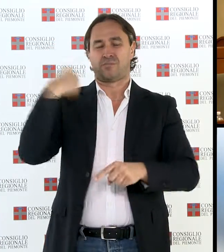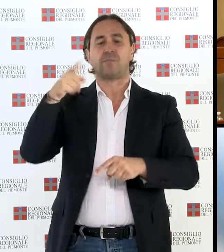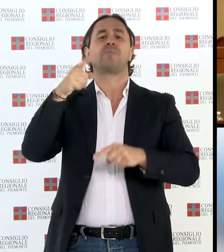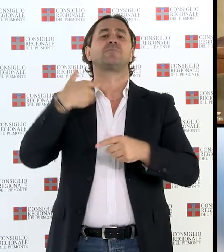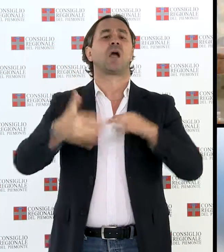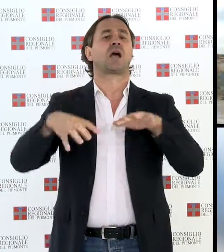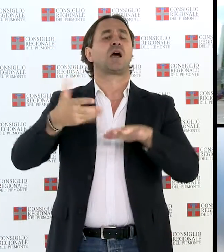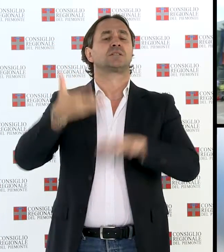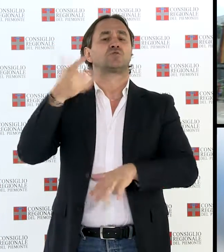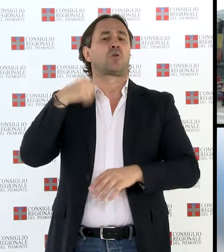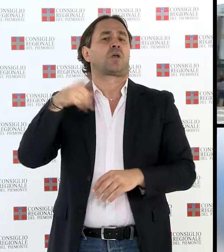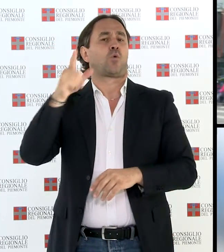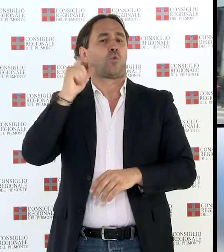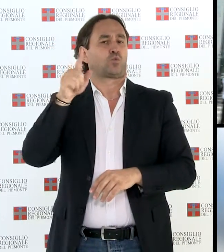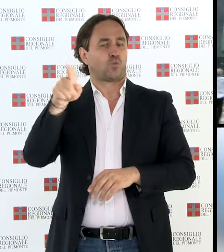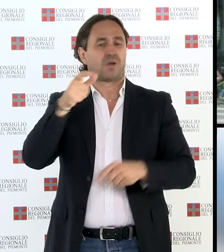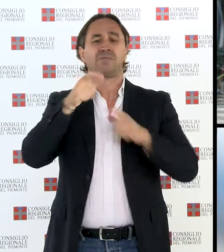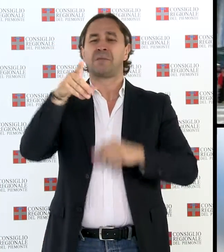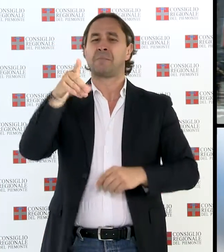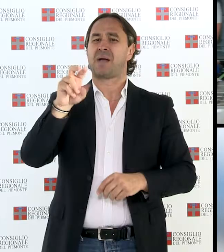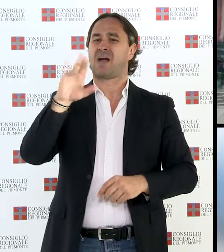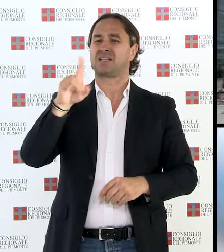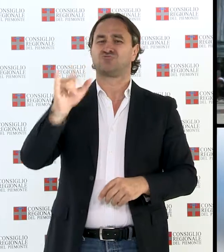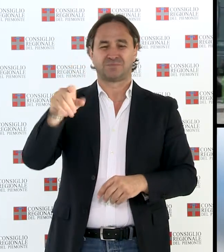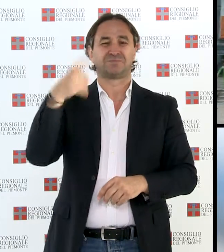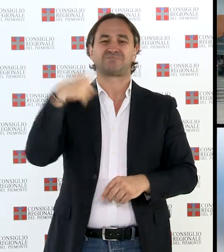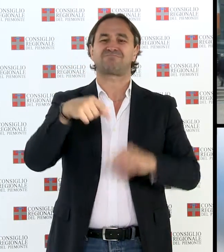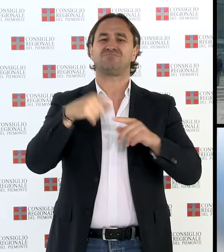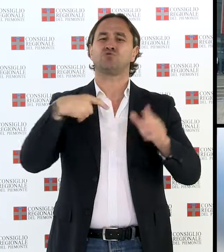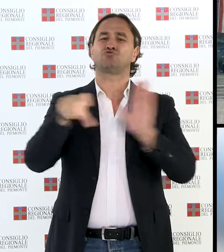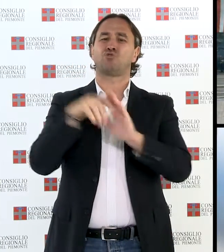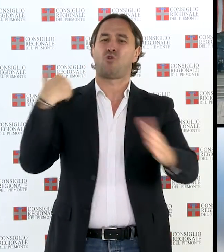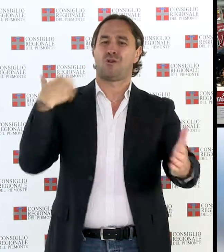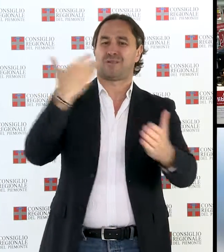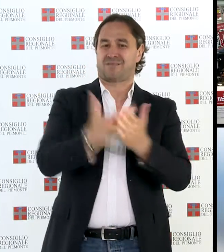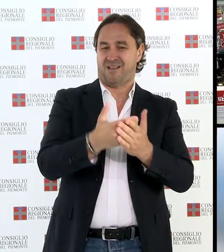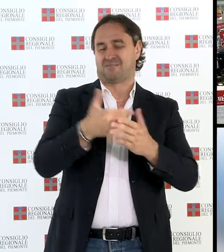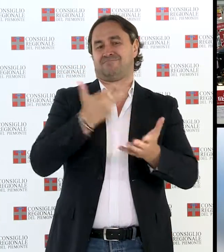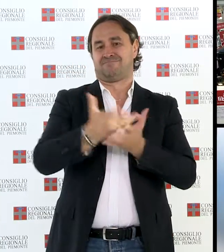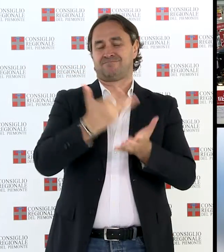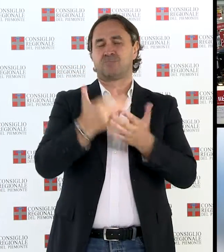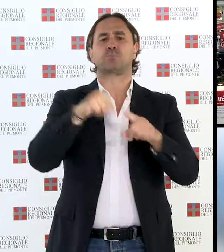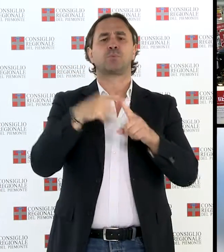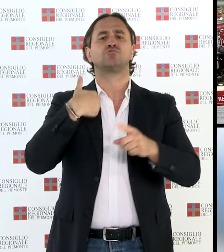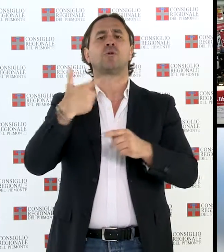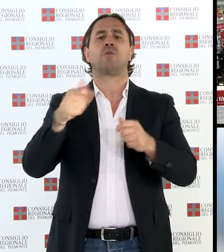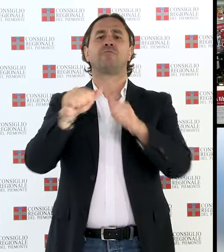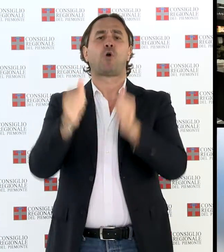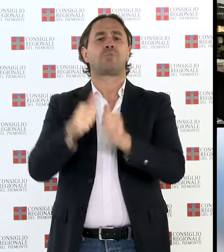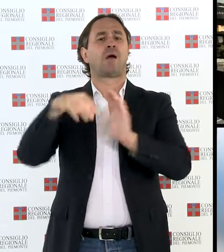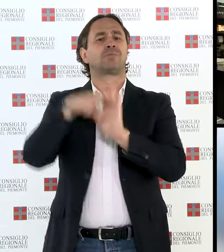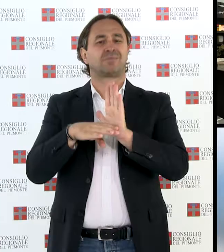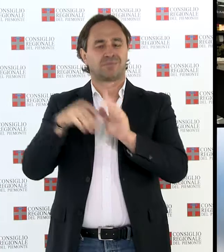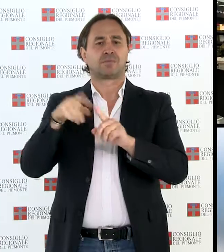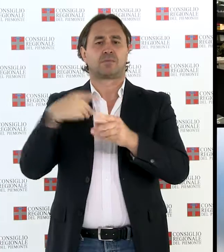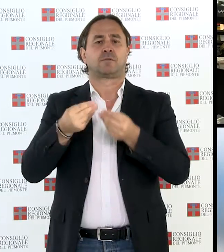cultura. Parigi ha ripercorso la storia dell'evento fieristico e ha disegnato per il futuro un nuovo format culturale in un cammino finalizzato